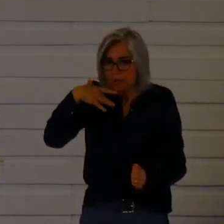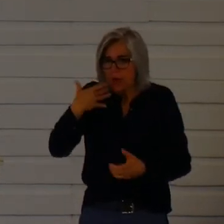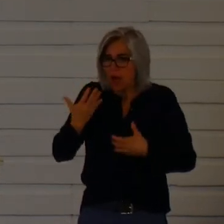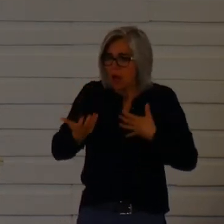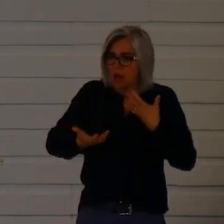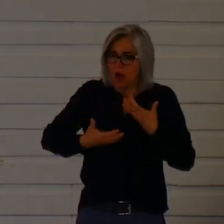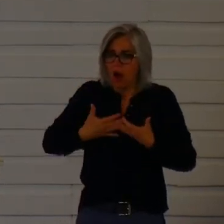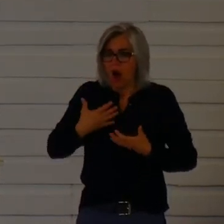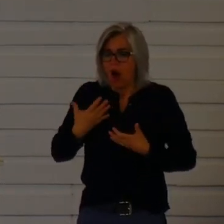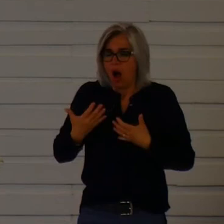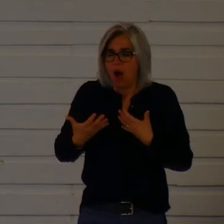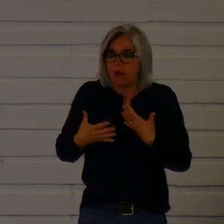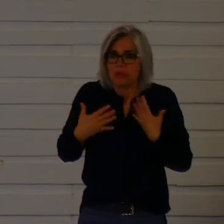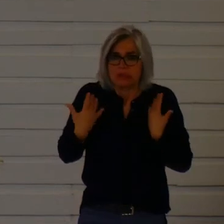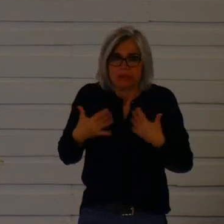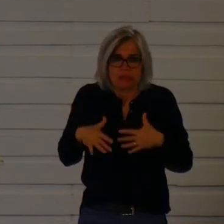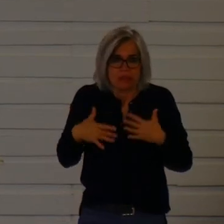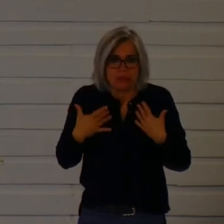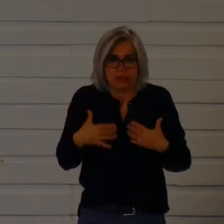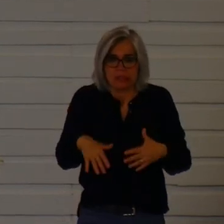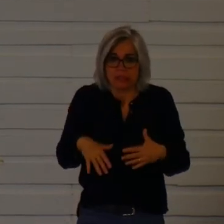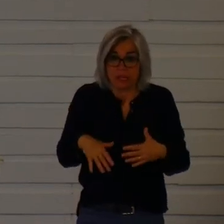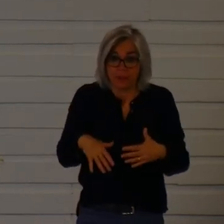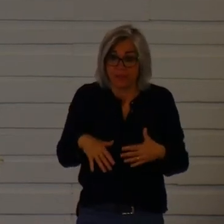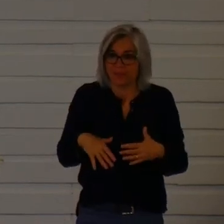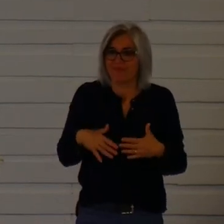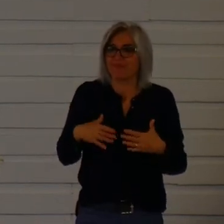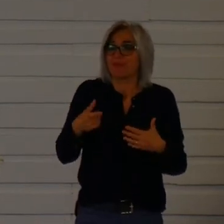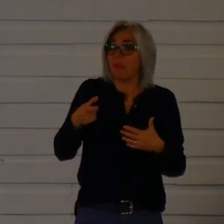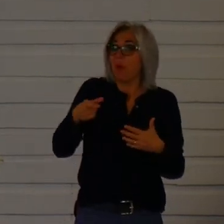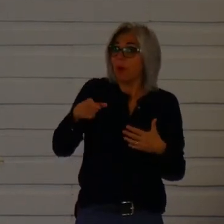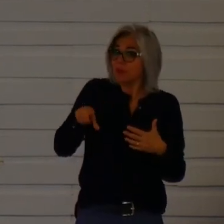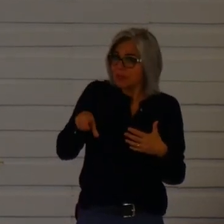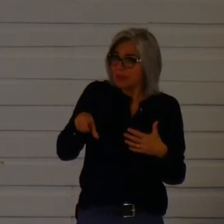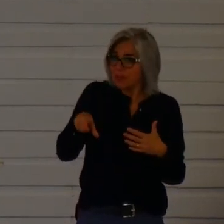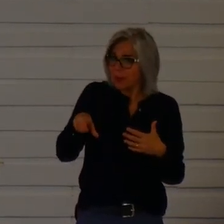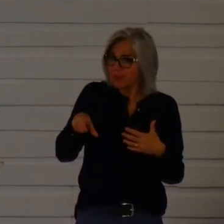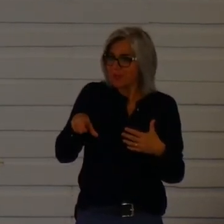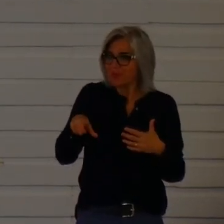alla tempesta, nell'angoscia gridano al Signore ed egli li libera dalle loro tribolazioni.